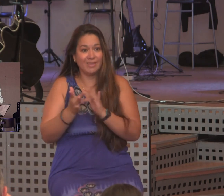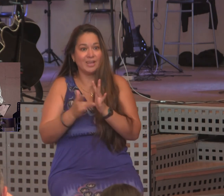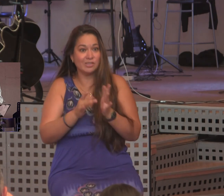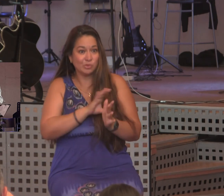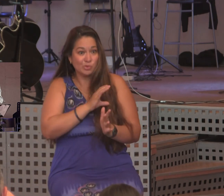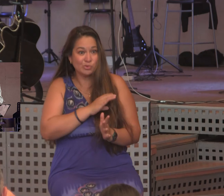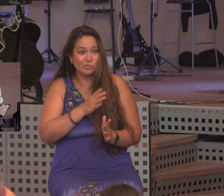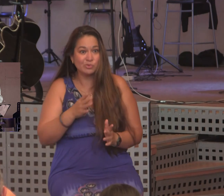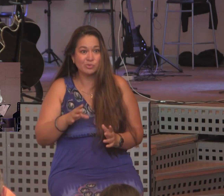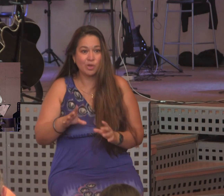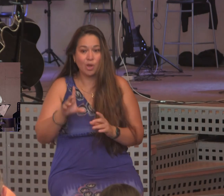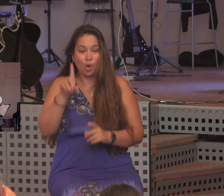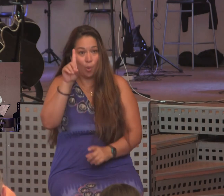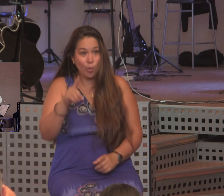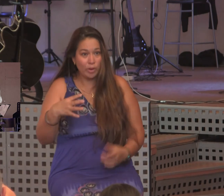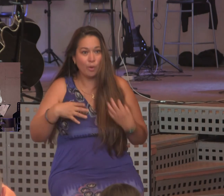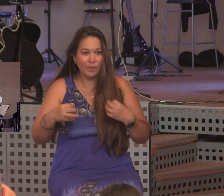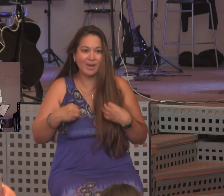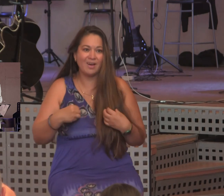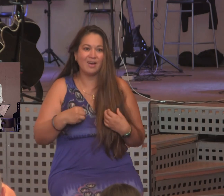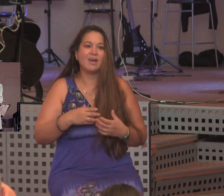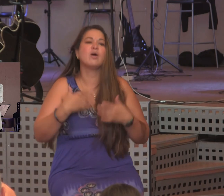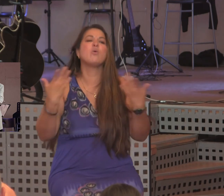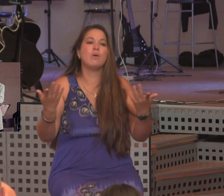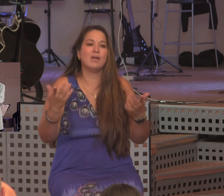es? Escuchar.